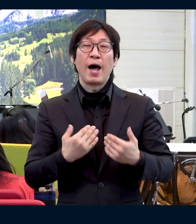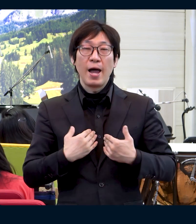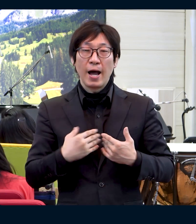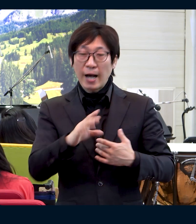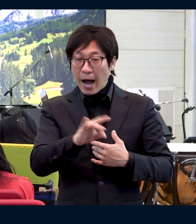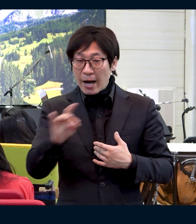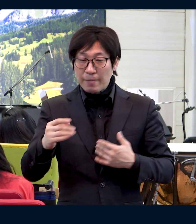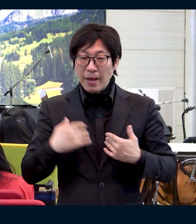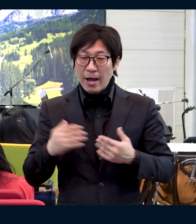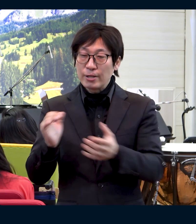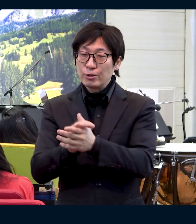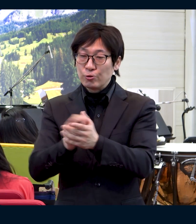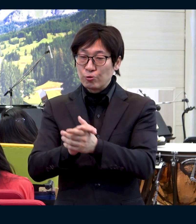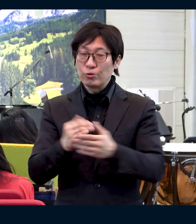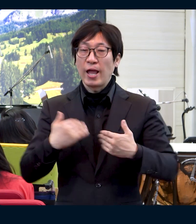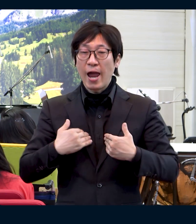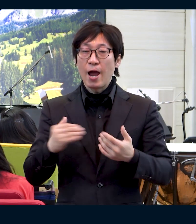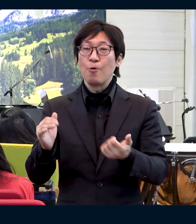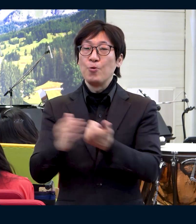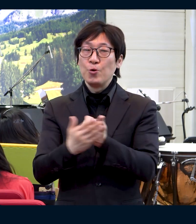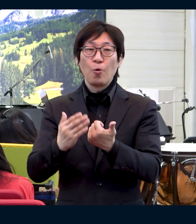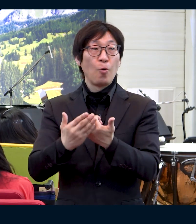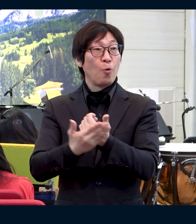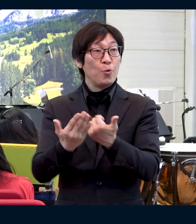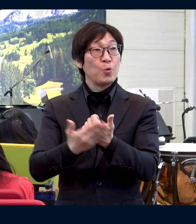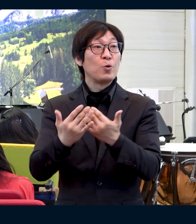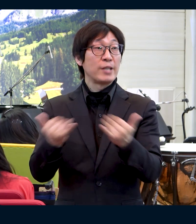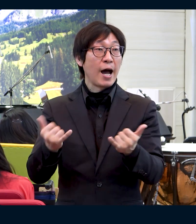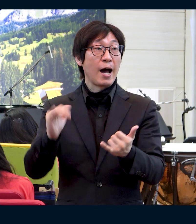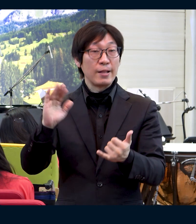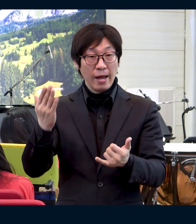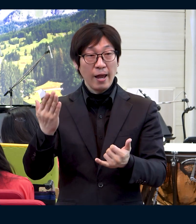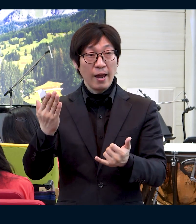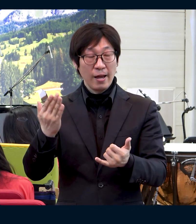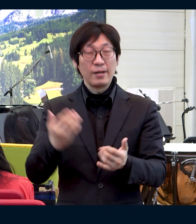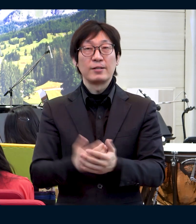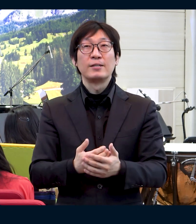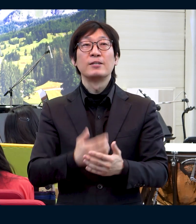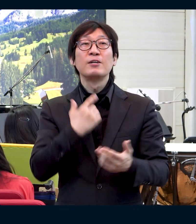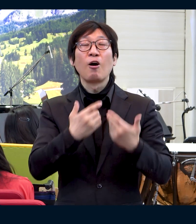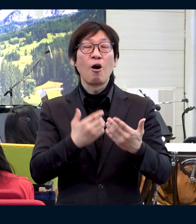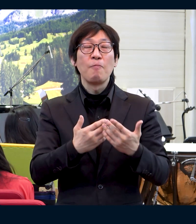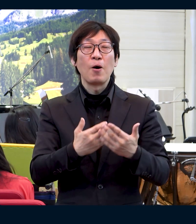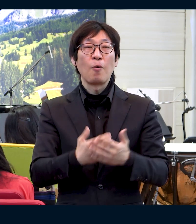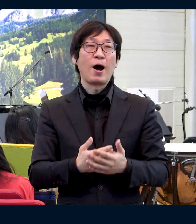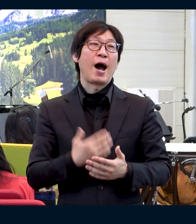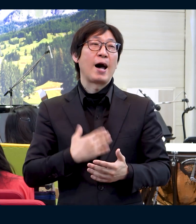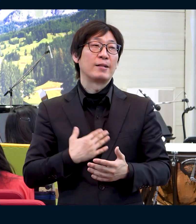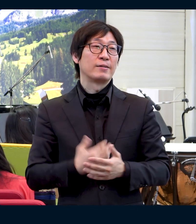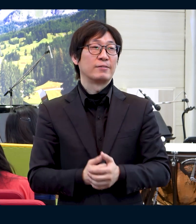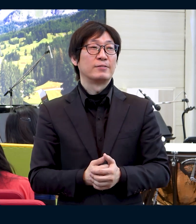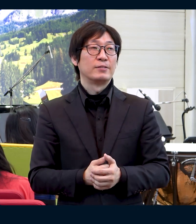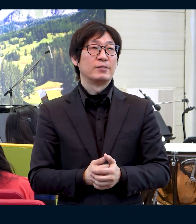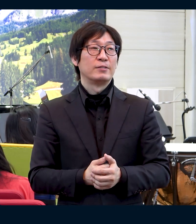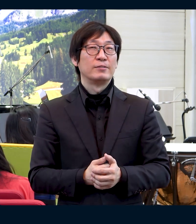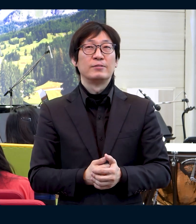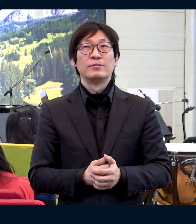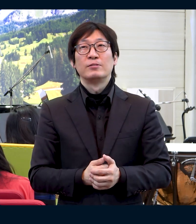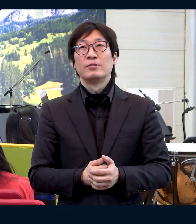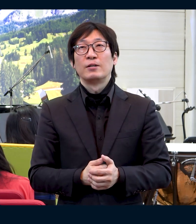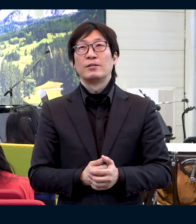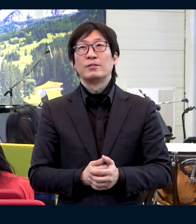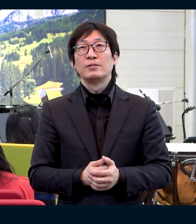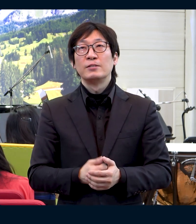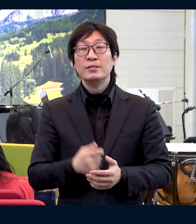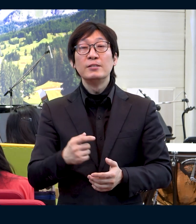친구가 되어주시고 위로자 되어주시는 그 하나님에 대해서 내가 직접 체험하고 경험을 통해서 우리는